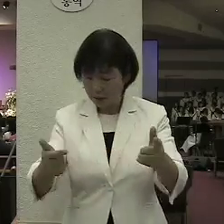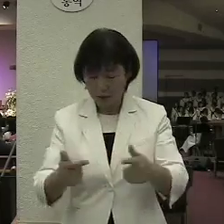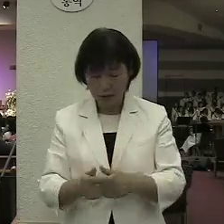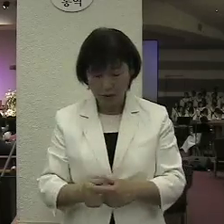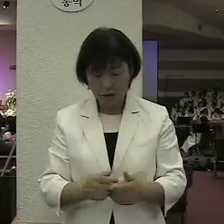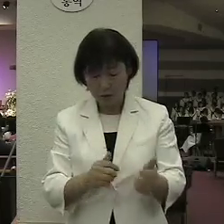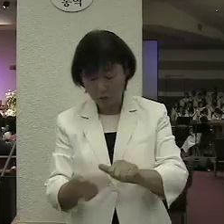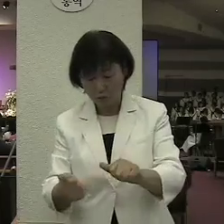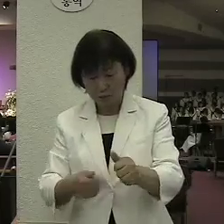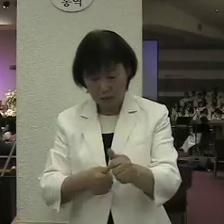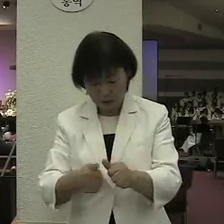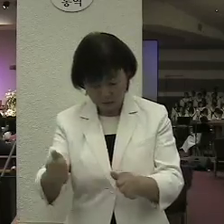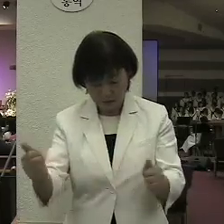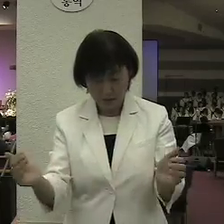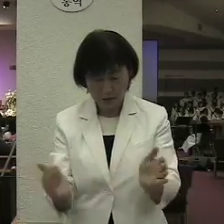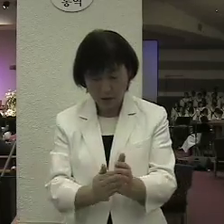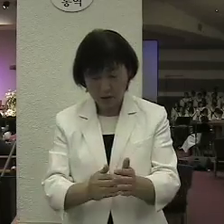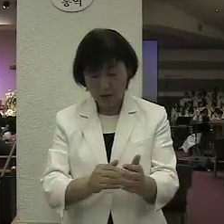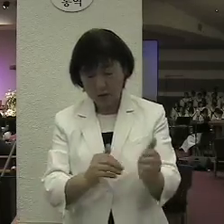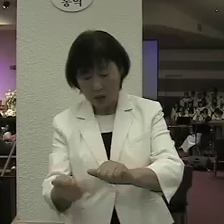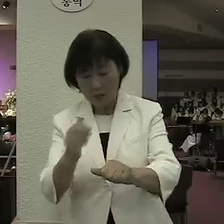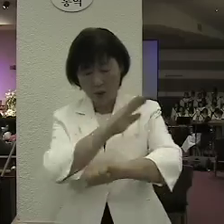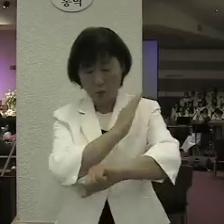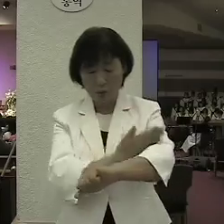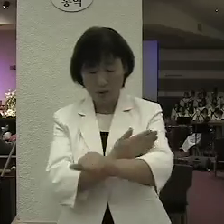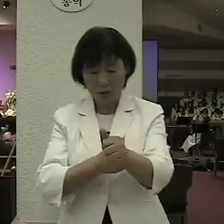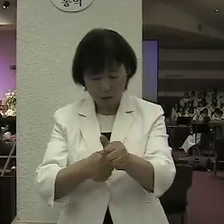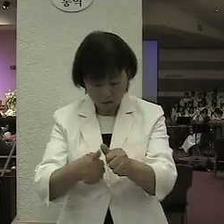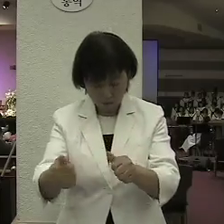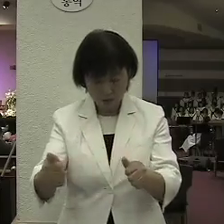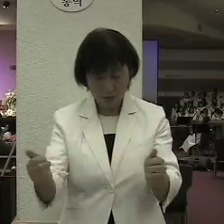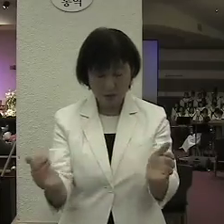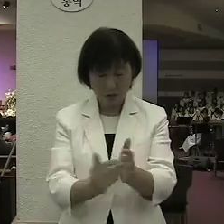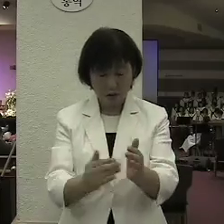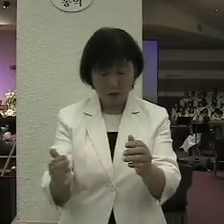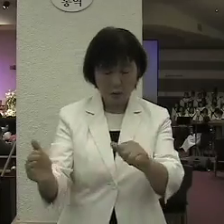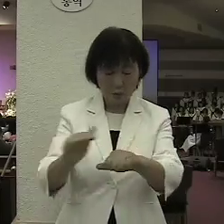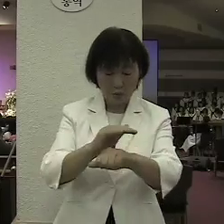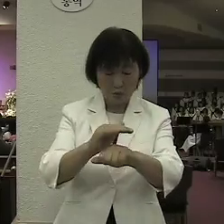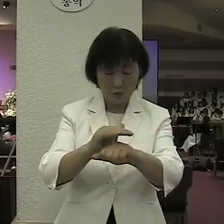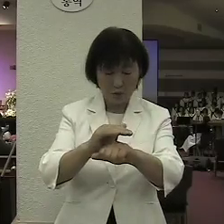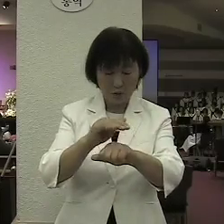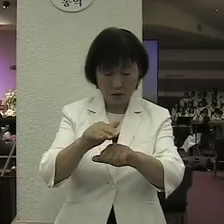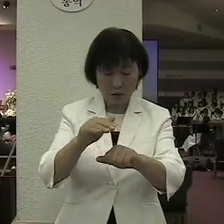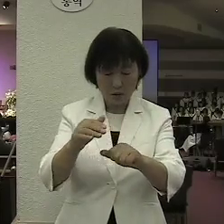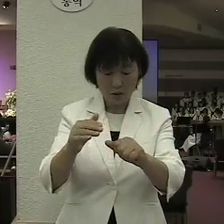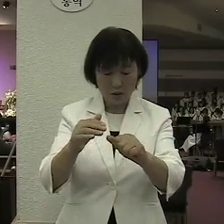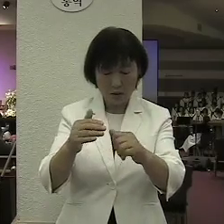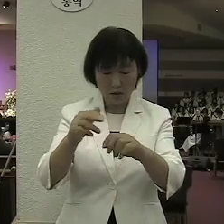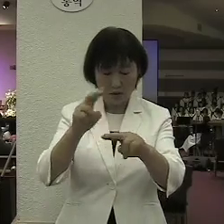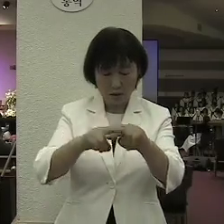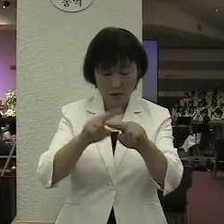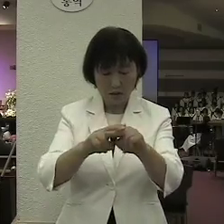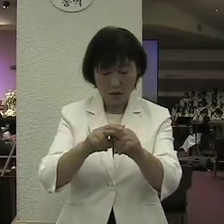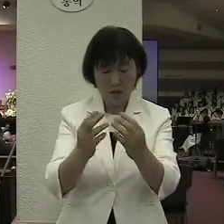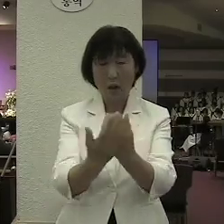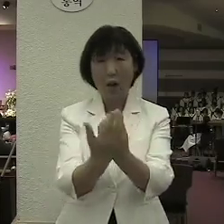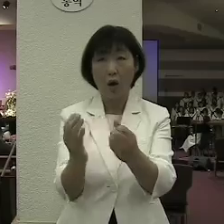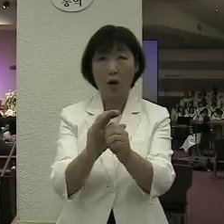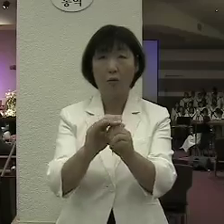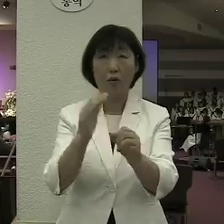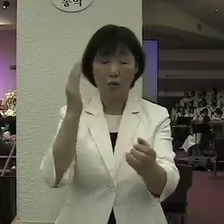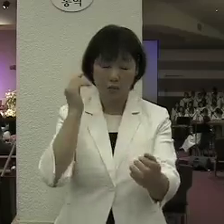was slain 당하신 피를 흘리신 예수 그리스도가 바로 그 합당하신